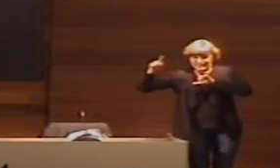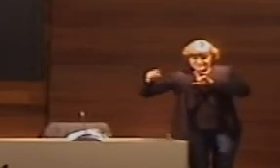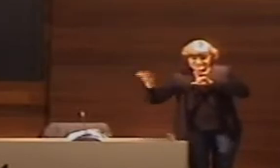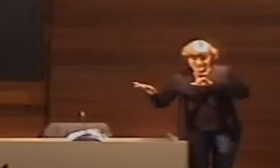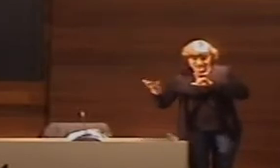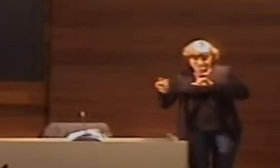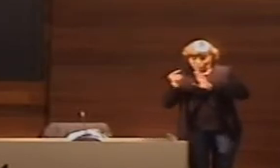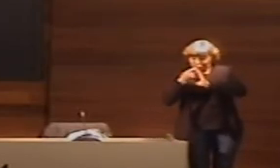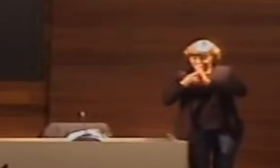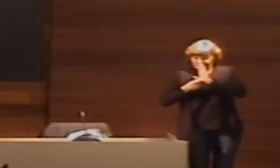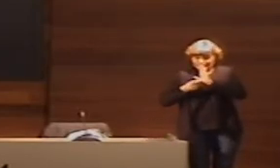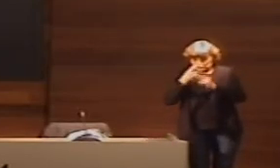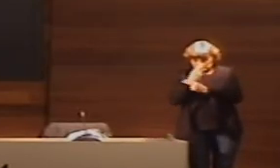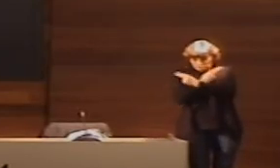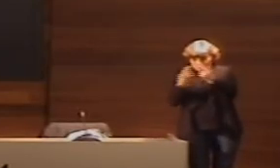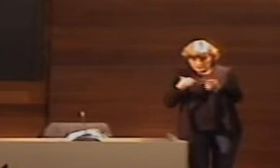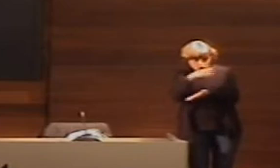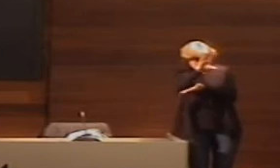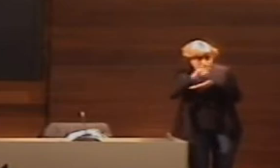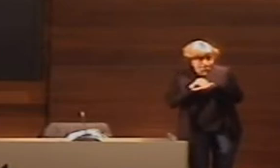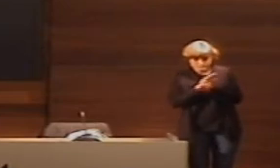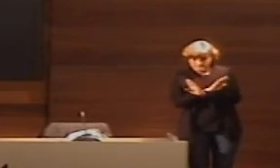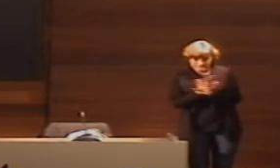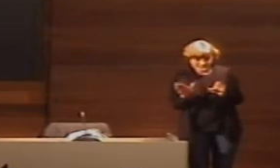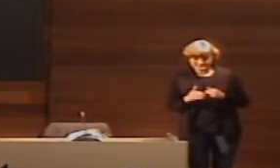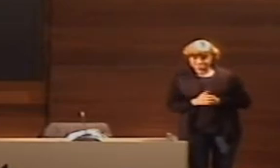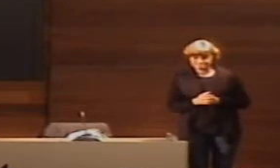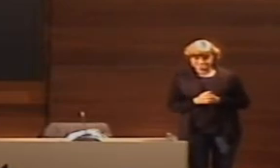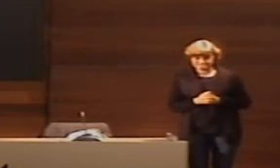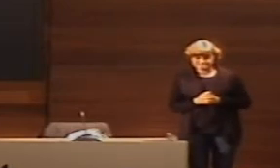base a mi conocimiento, ¿no?